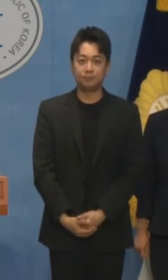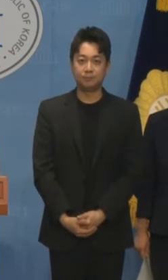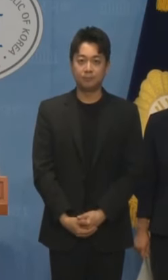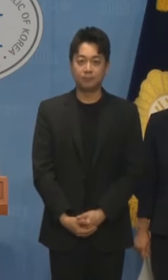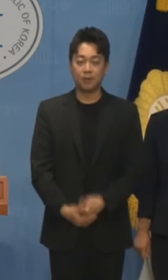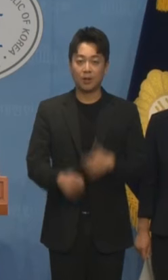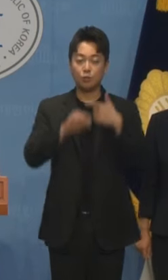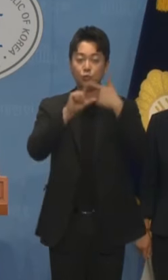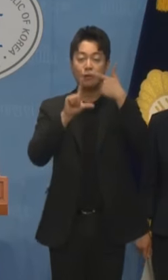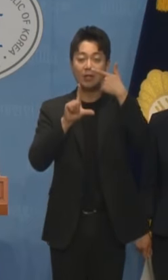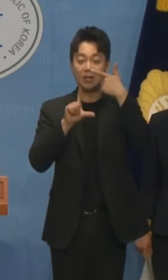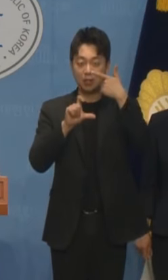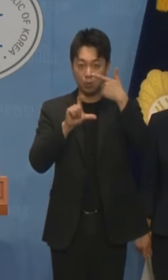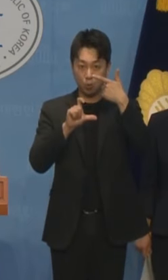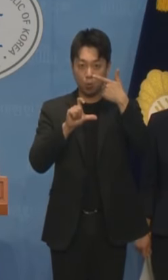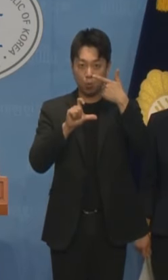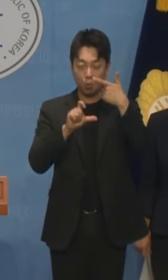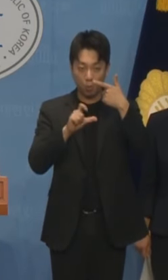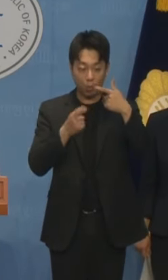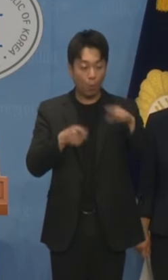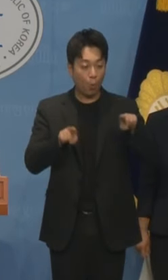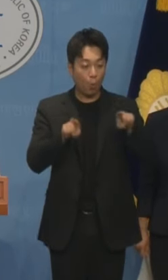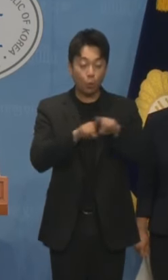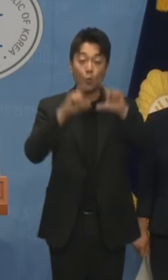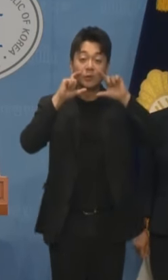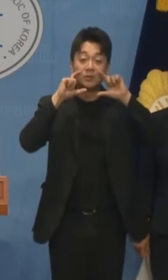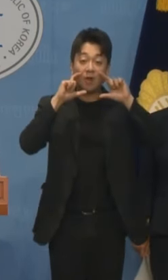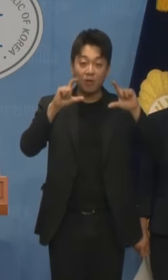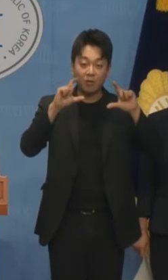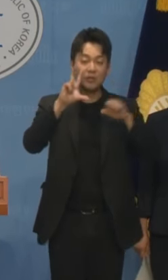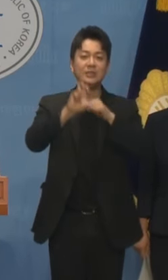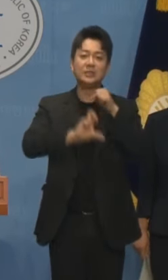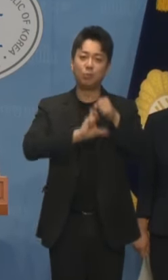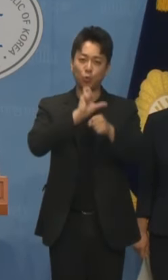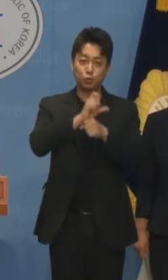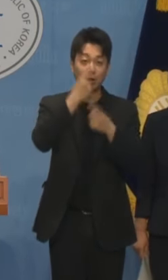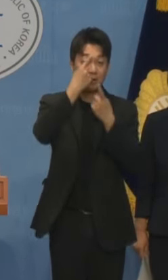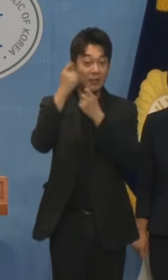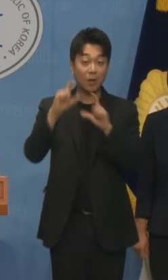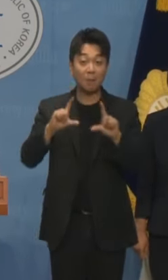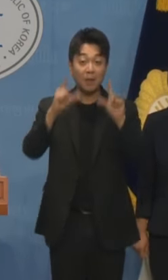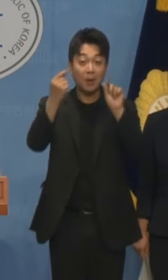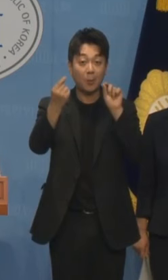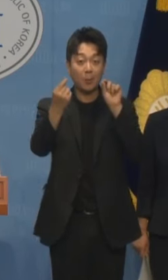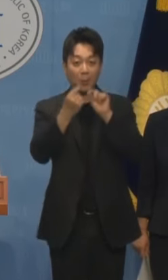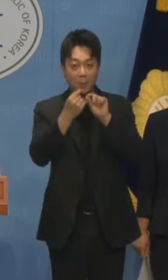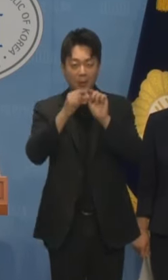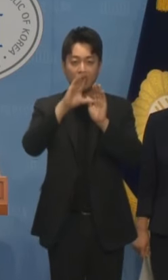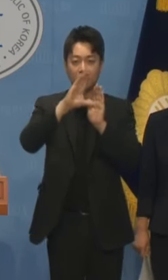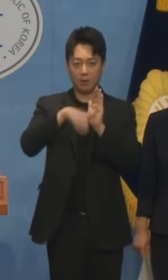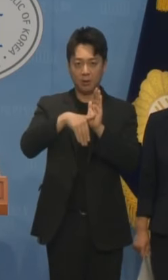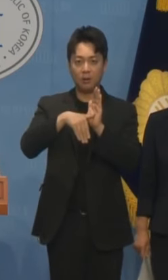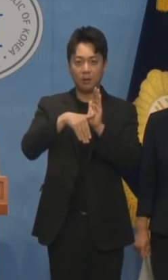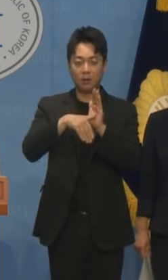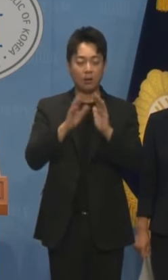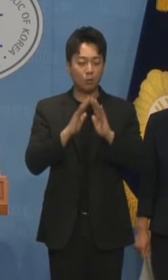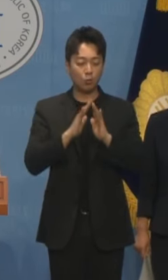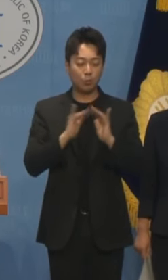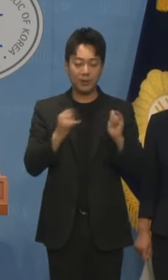25주년을 5일 앞둔 지금 한반도 전쟁 위협의 먹구름을 걷어내고 국민의 생명과